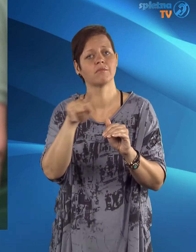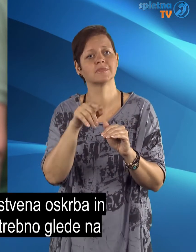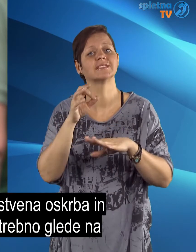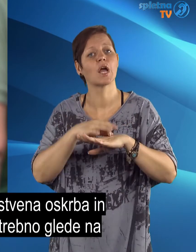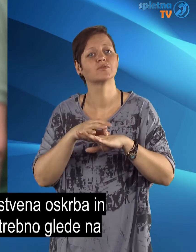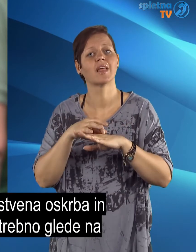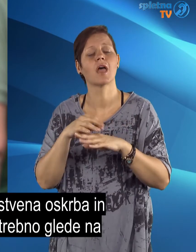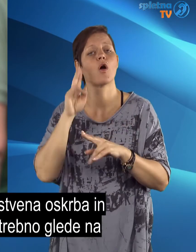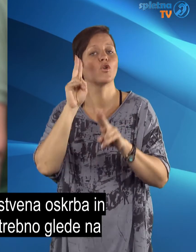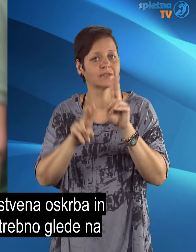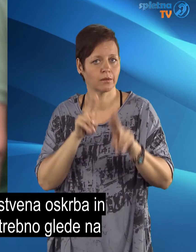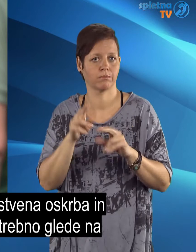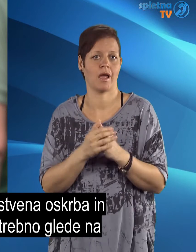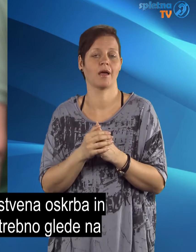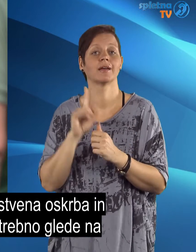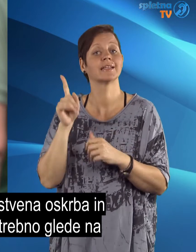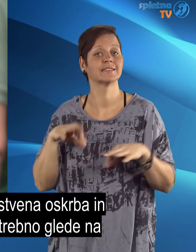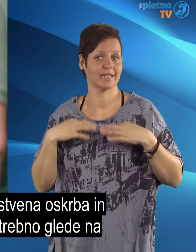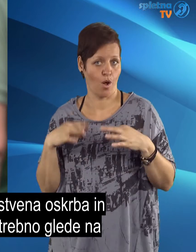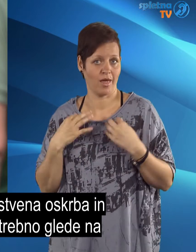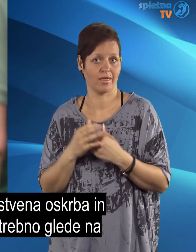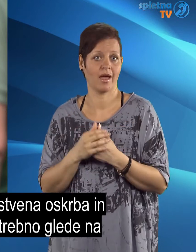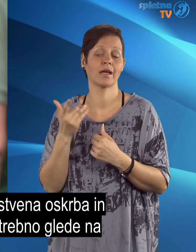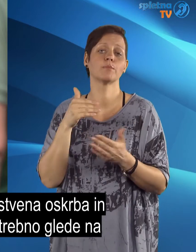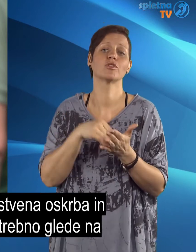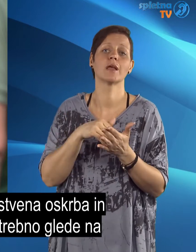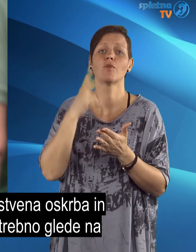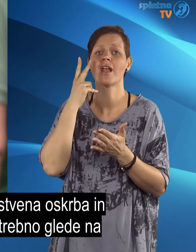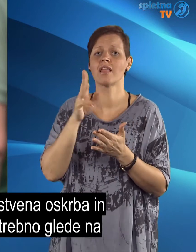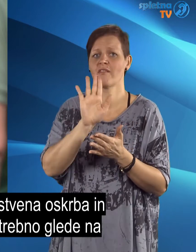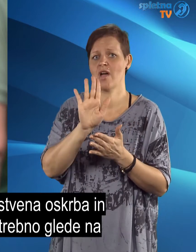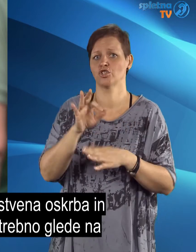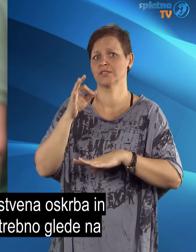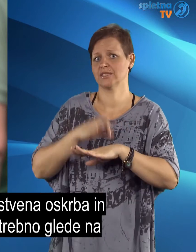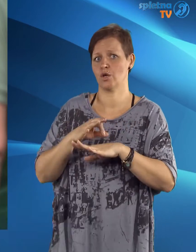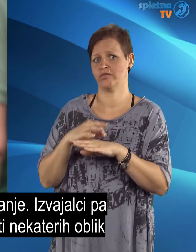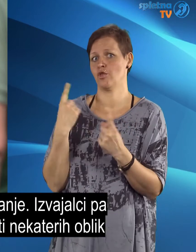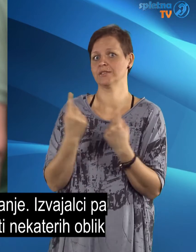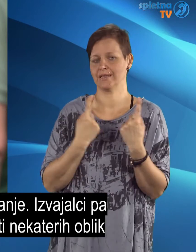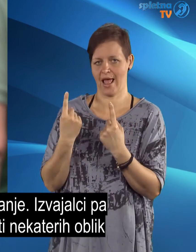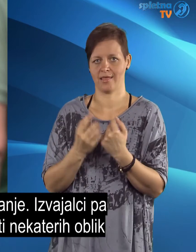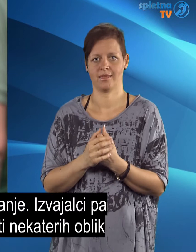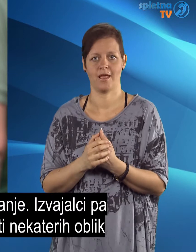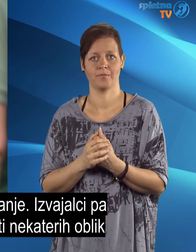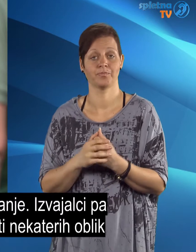Zagotovljena vam mora biti zdravstvena oskrba in zdravljenje, ki je potrebno glede na vaše zdravstveno stanje.